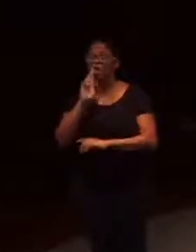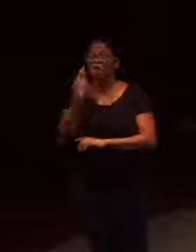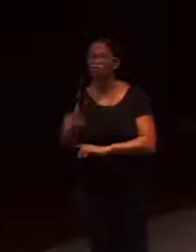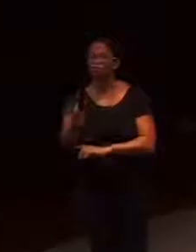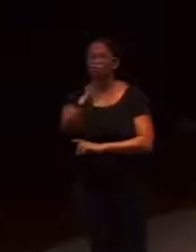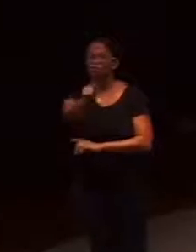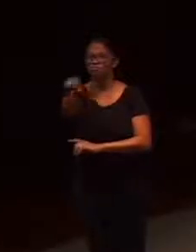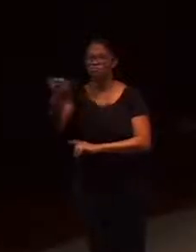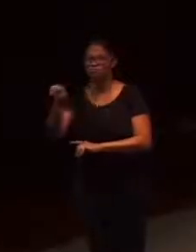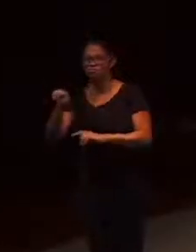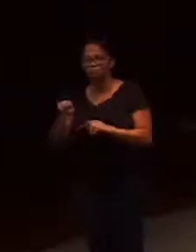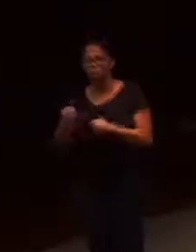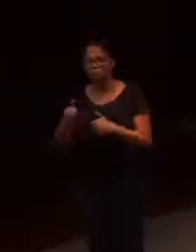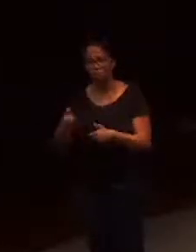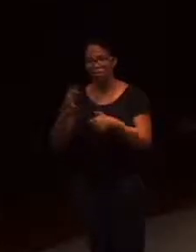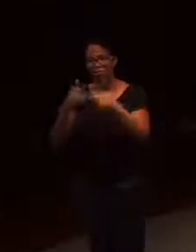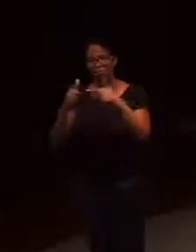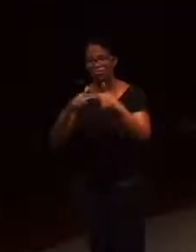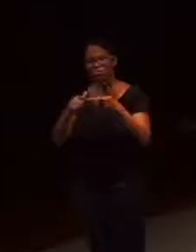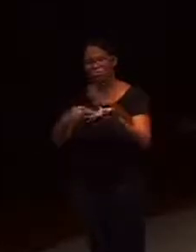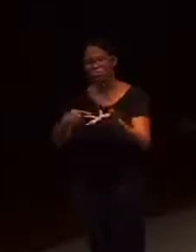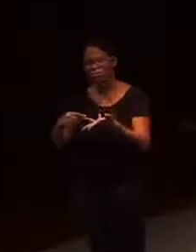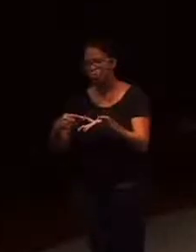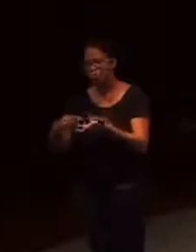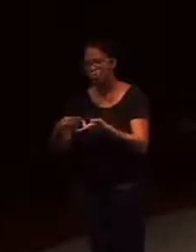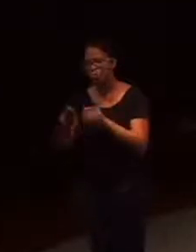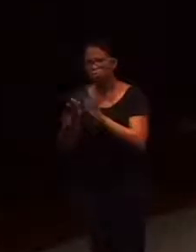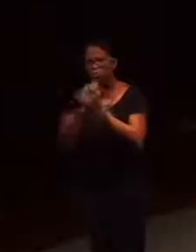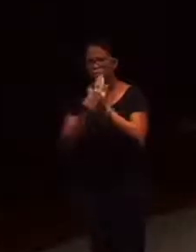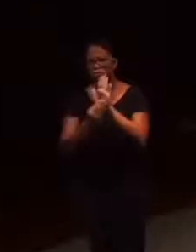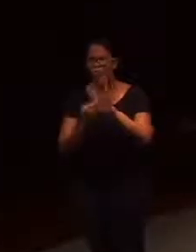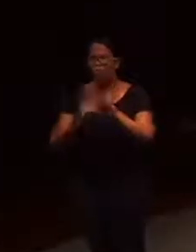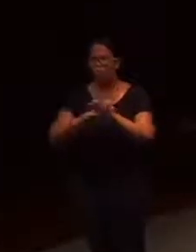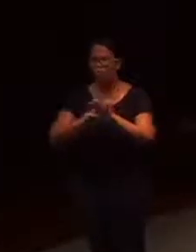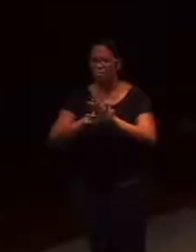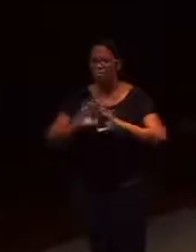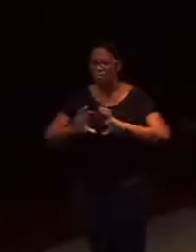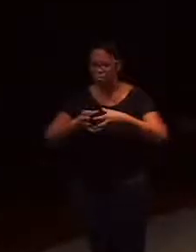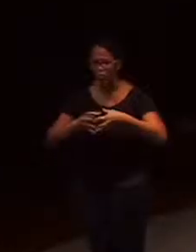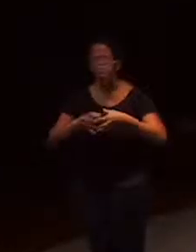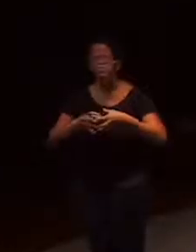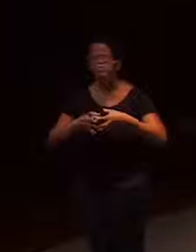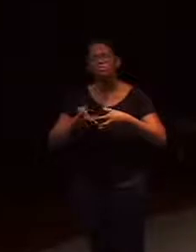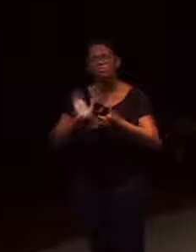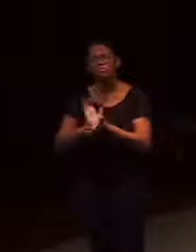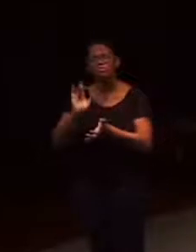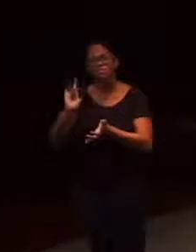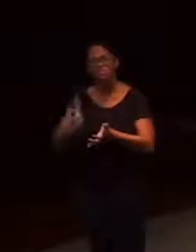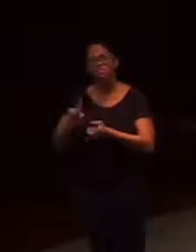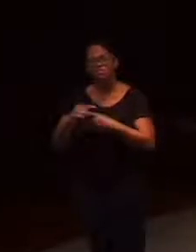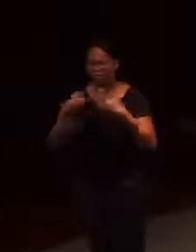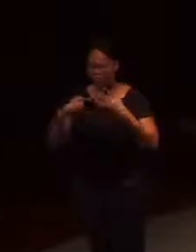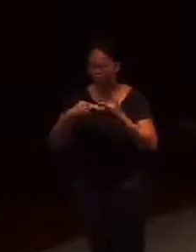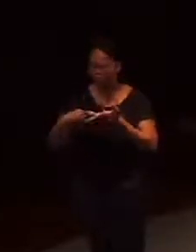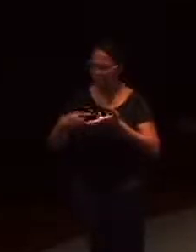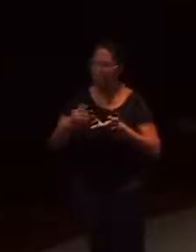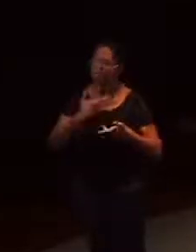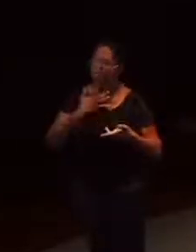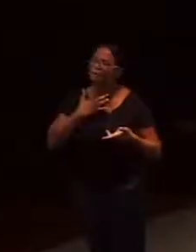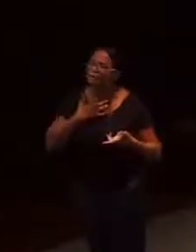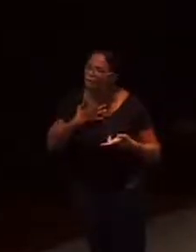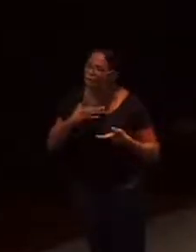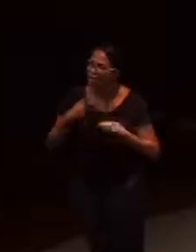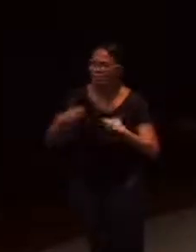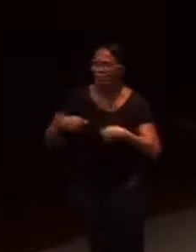às questões que estão colocadas pela comunidade da Fiocruz, no sentido dos desejos, no sentido